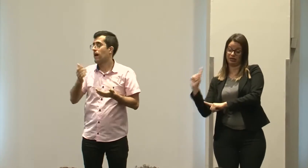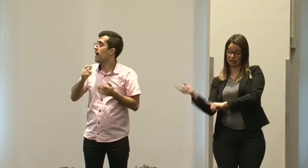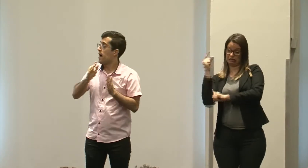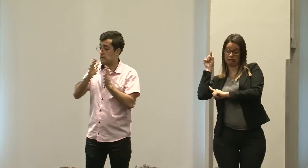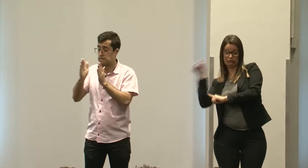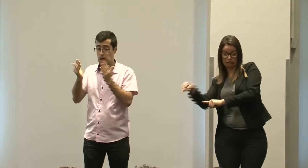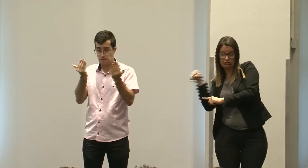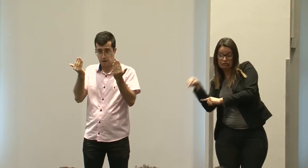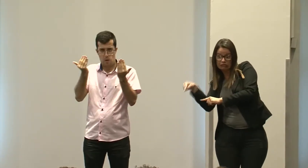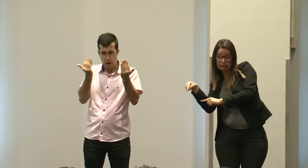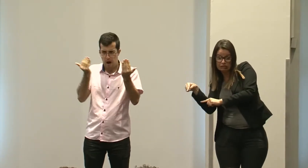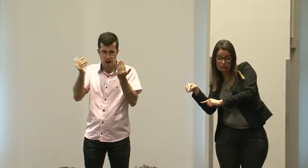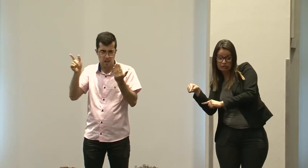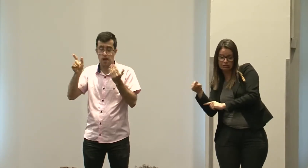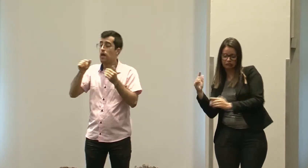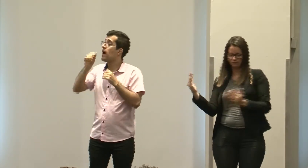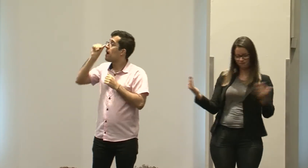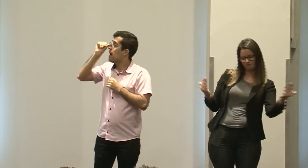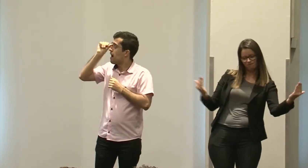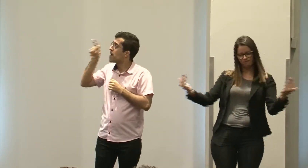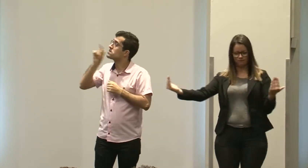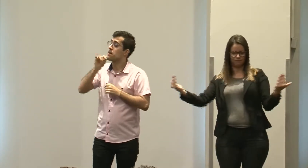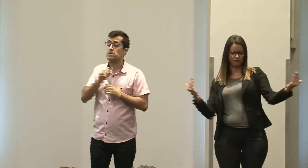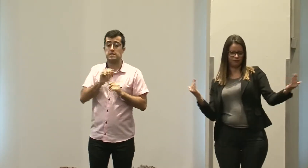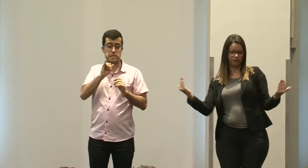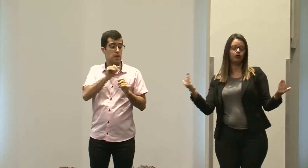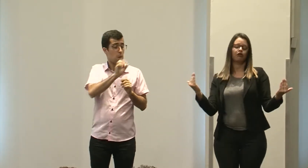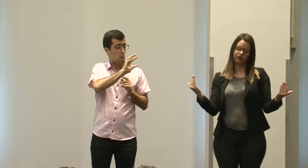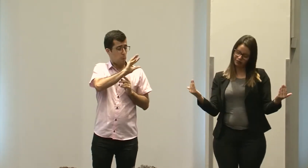aqueles que seguem a risca, letra por letra?